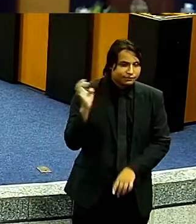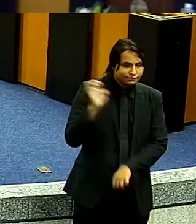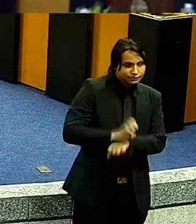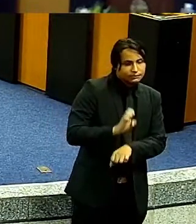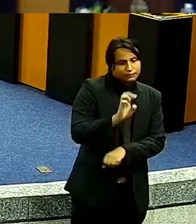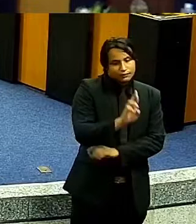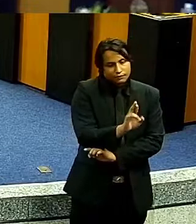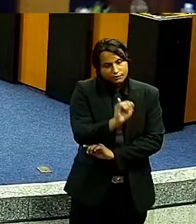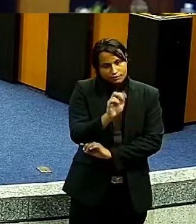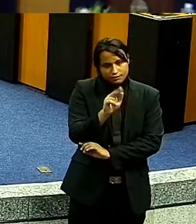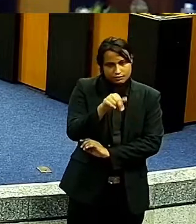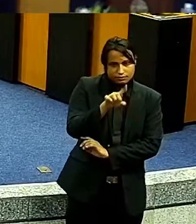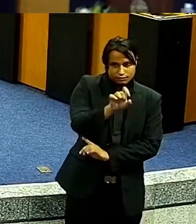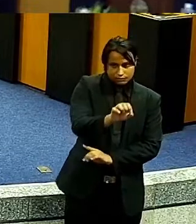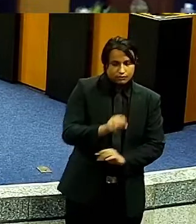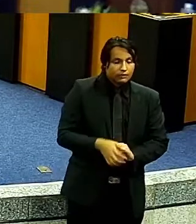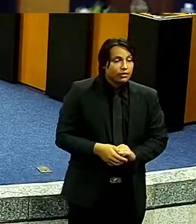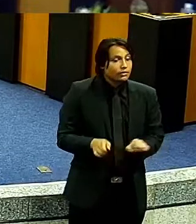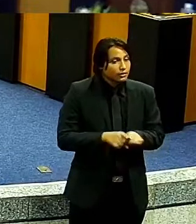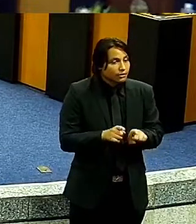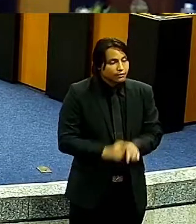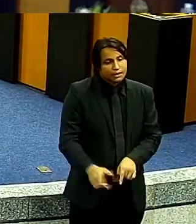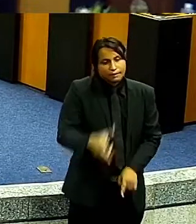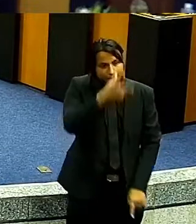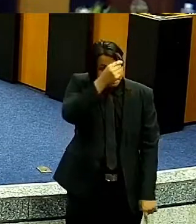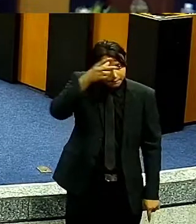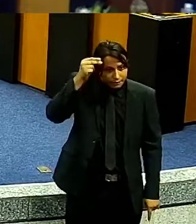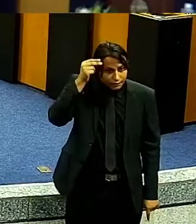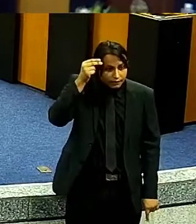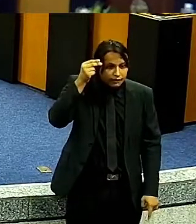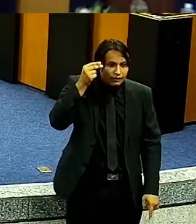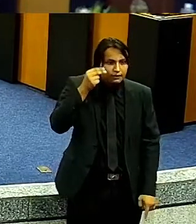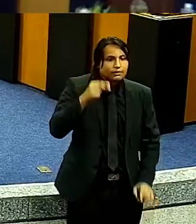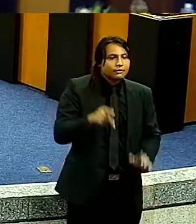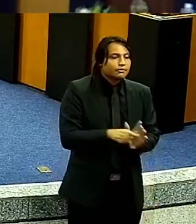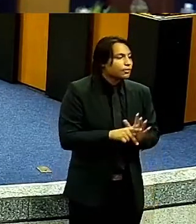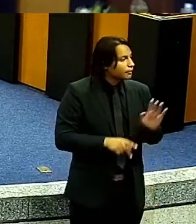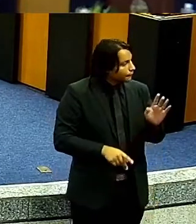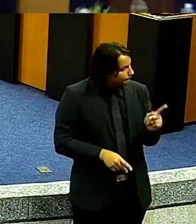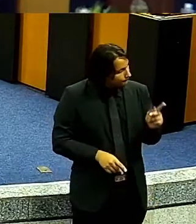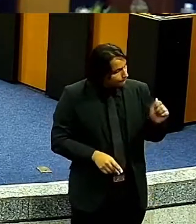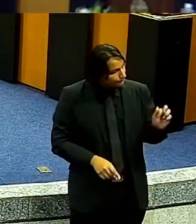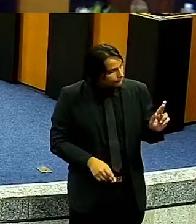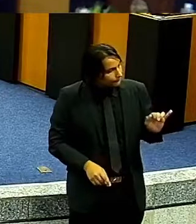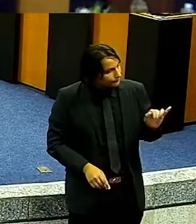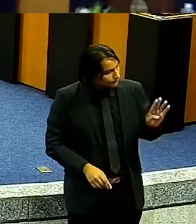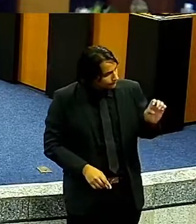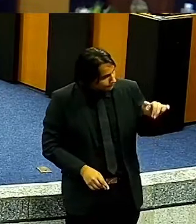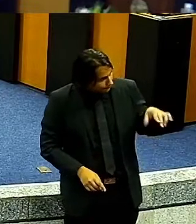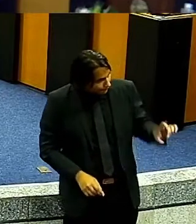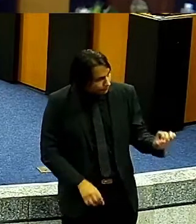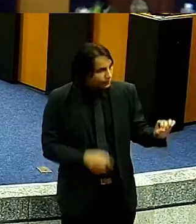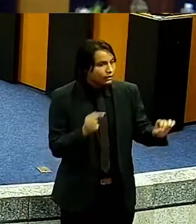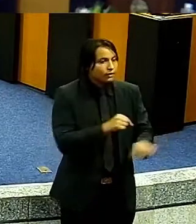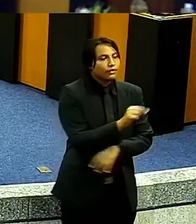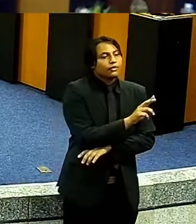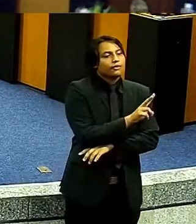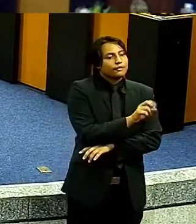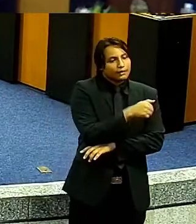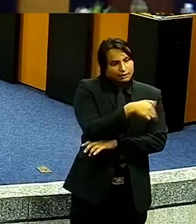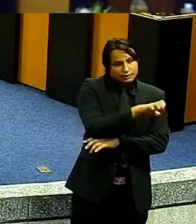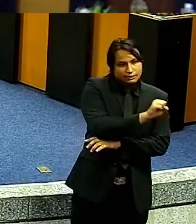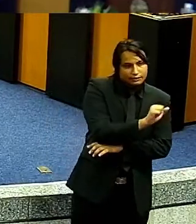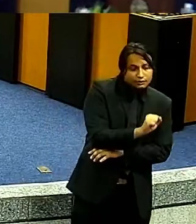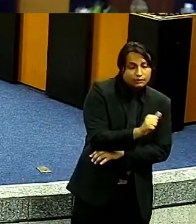Júnior cascaria do prefeito a prefeita de Paraibano Vanessa Queiroz ferro